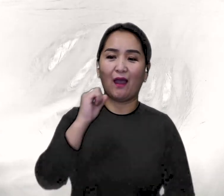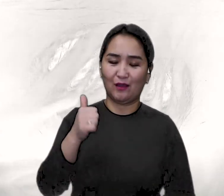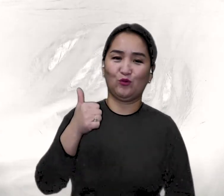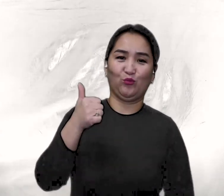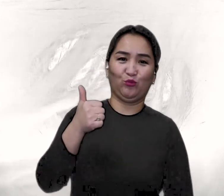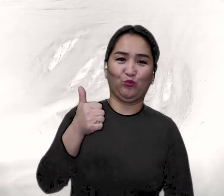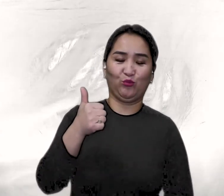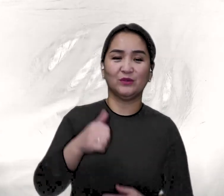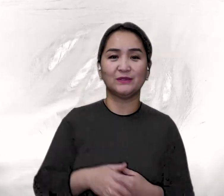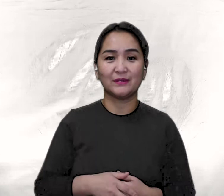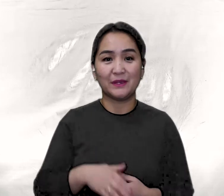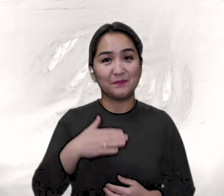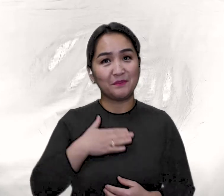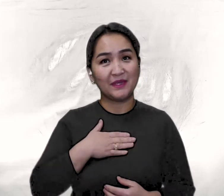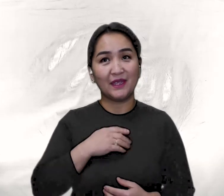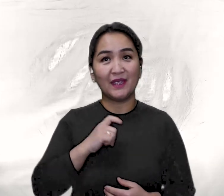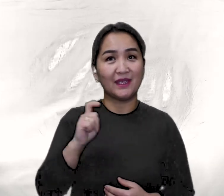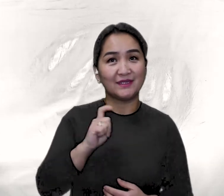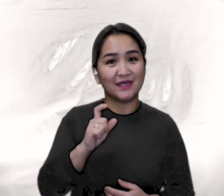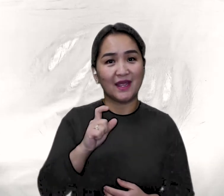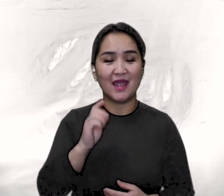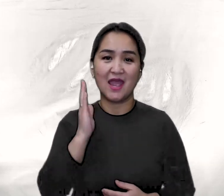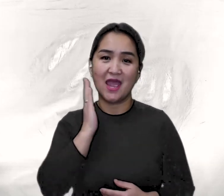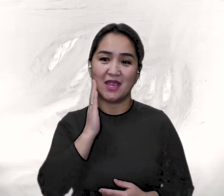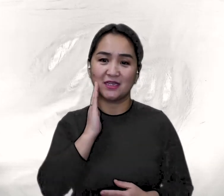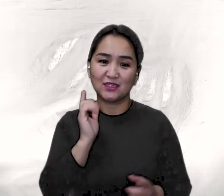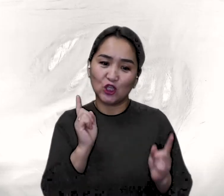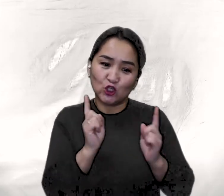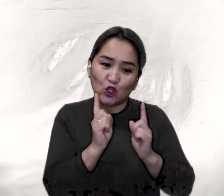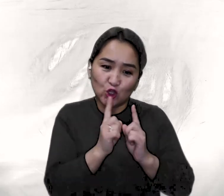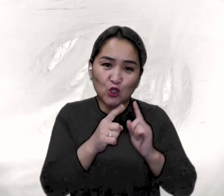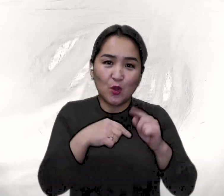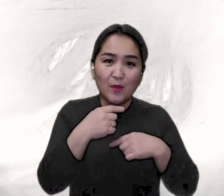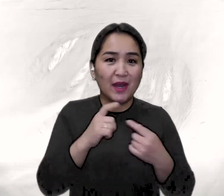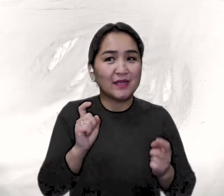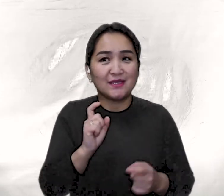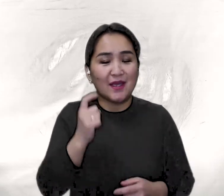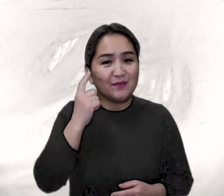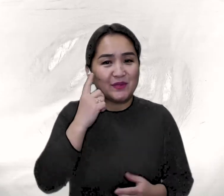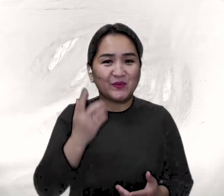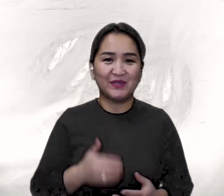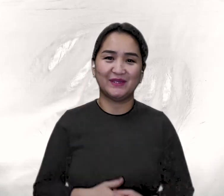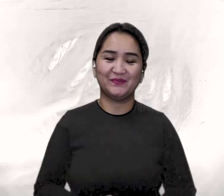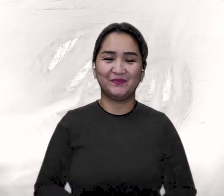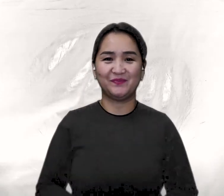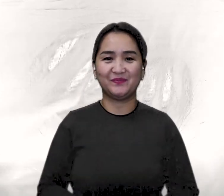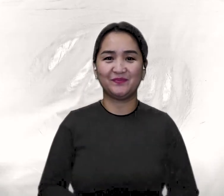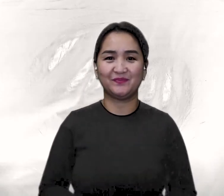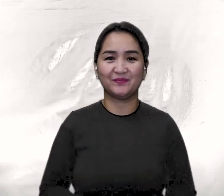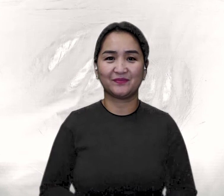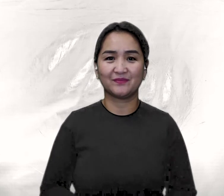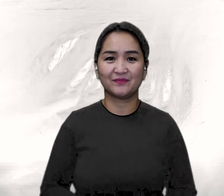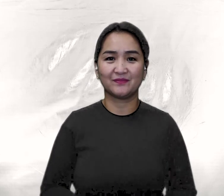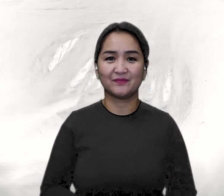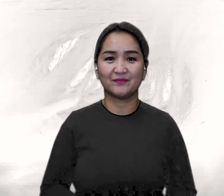аа. Би одоо ээж тэг эцээ дотно юм ярьдаг болох юм байна. Мичгүй. Аа. За тэгээд бас